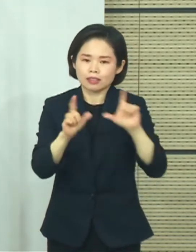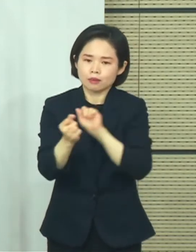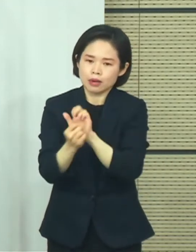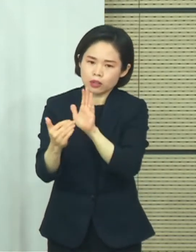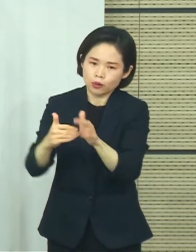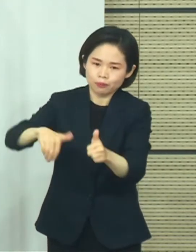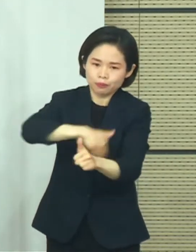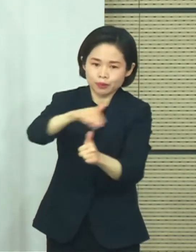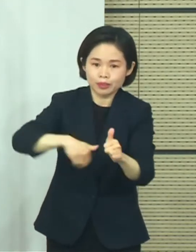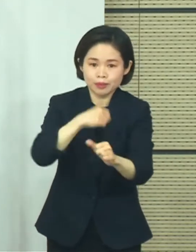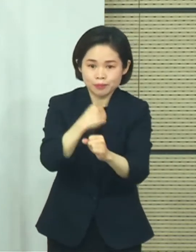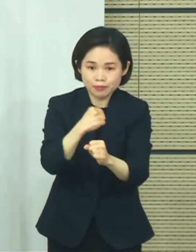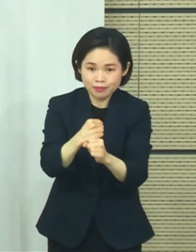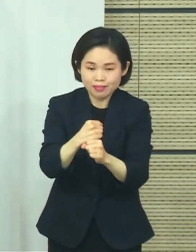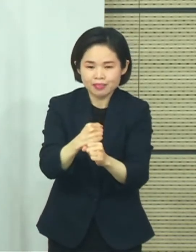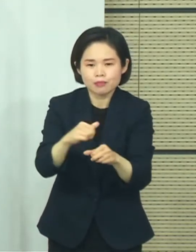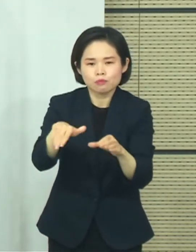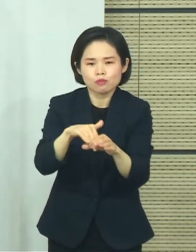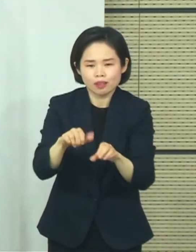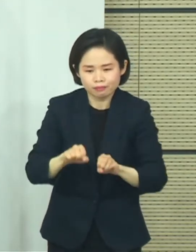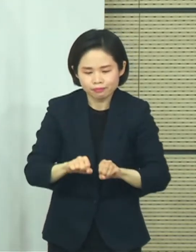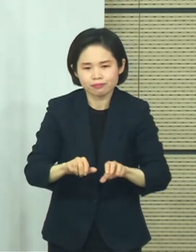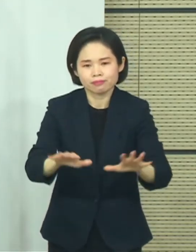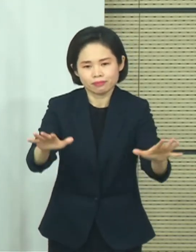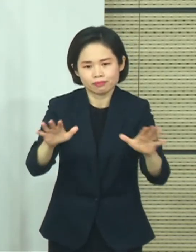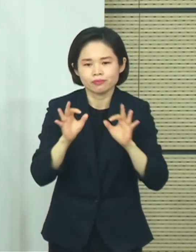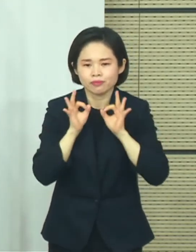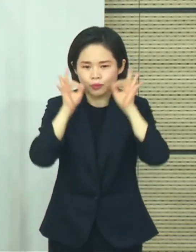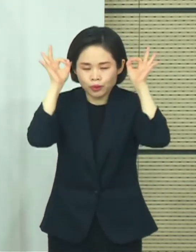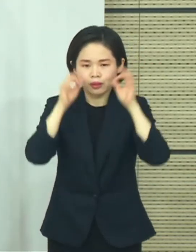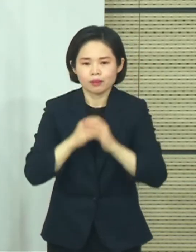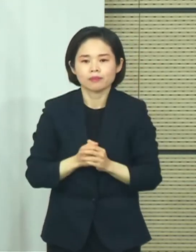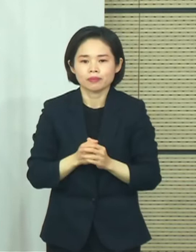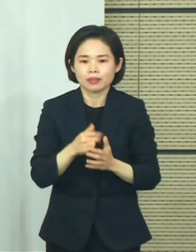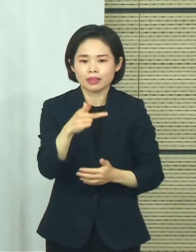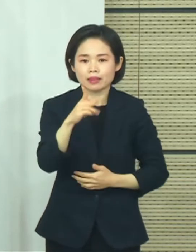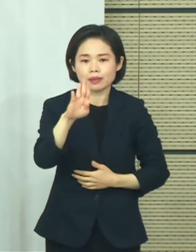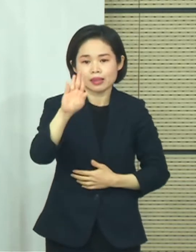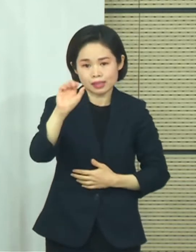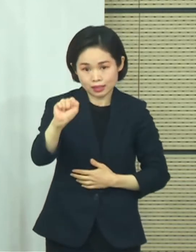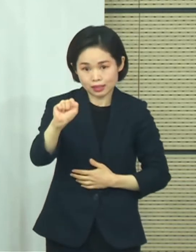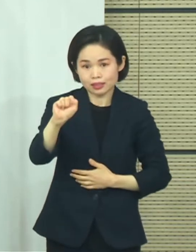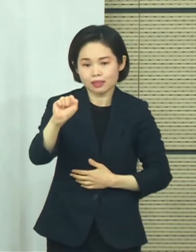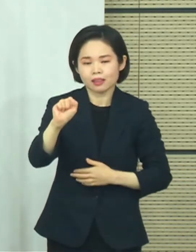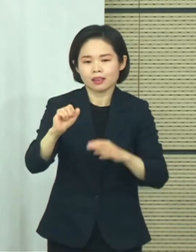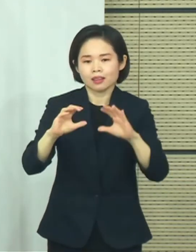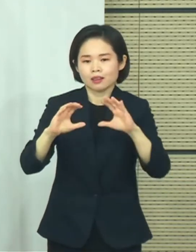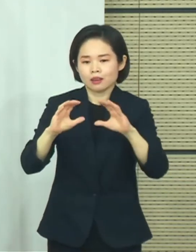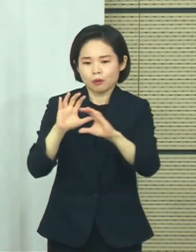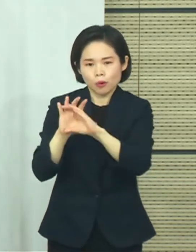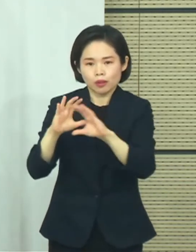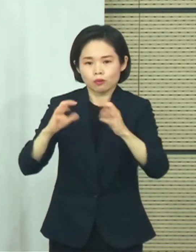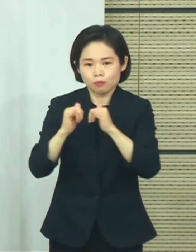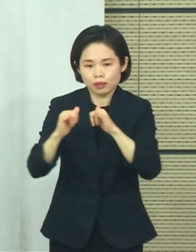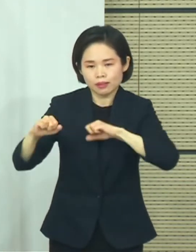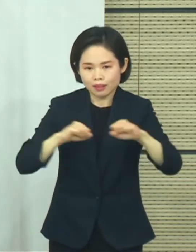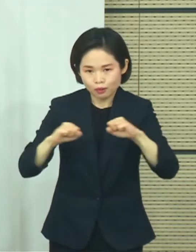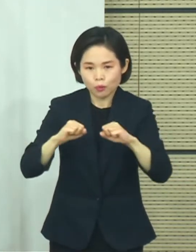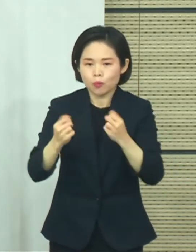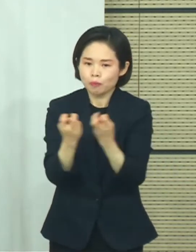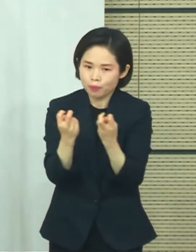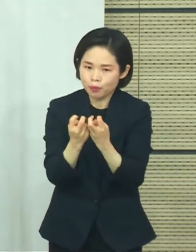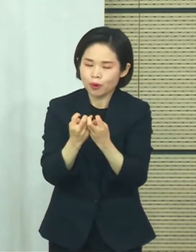조선 확산하는 노력을 하고 있습니다 kbs 를 통한 국민행동 요령 방송 영상과